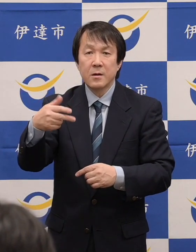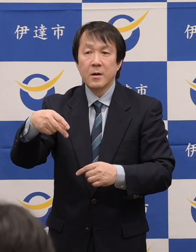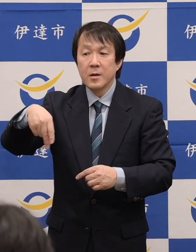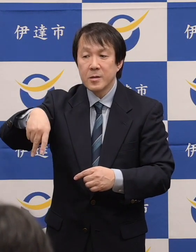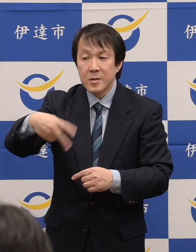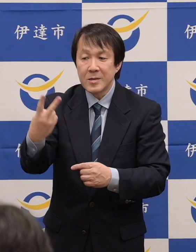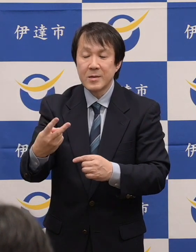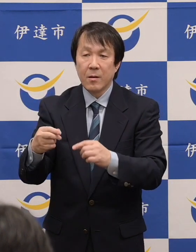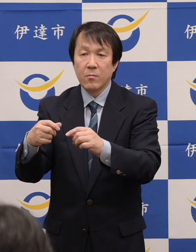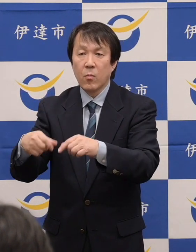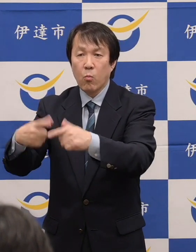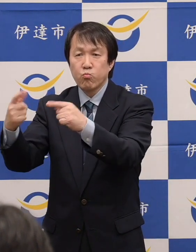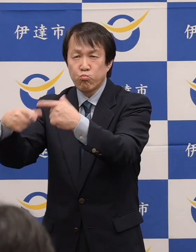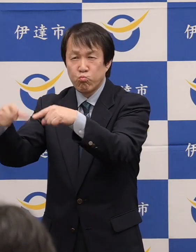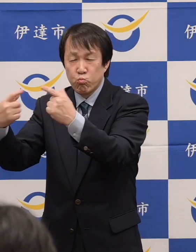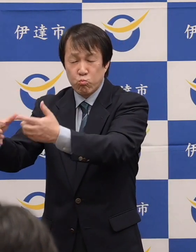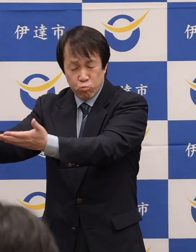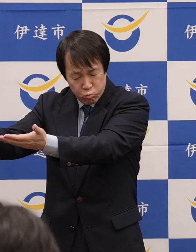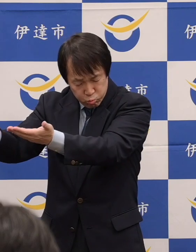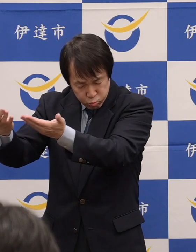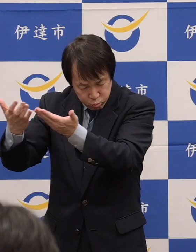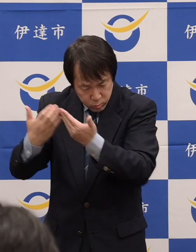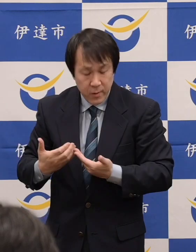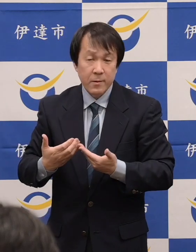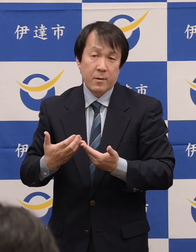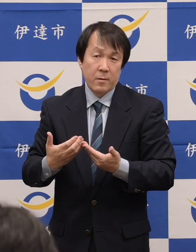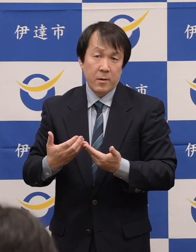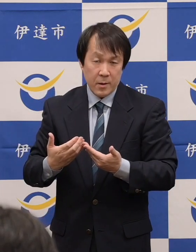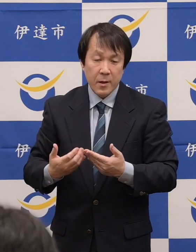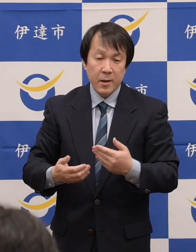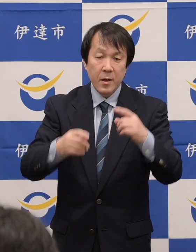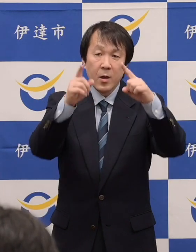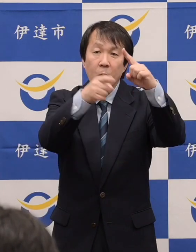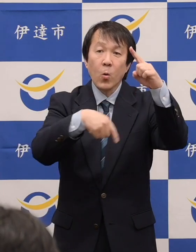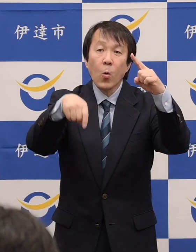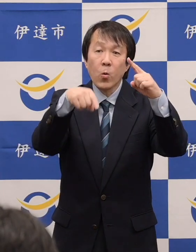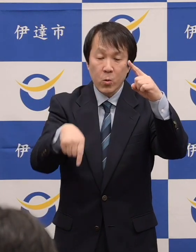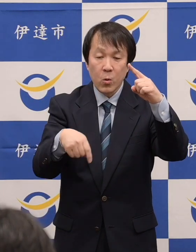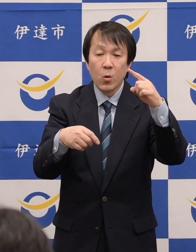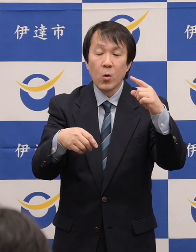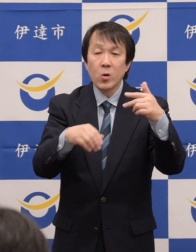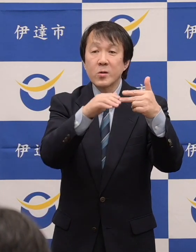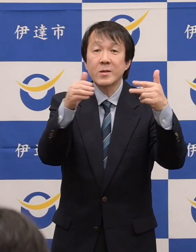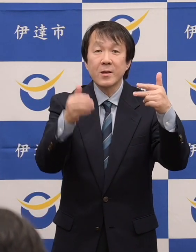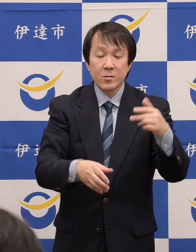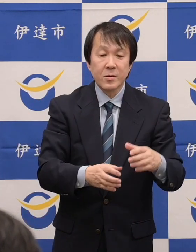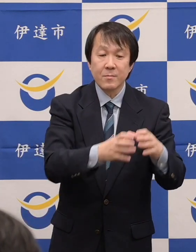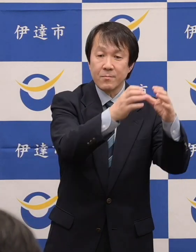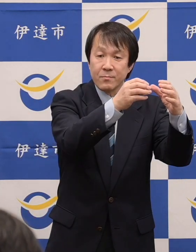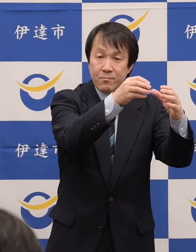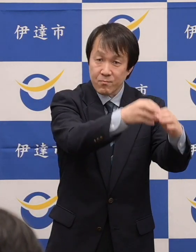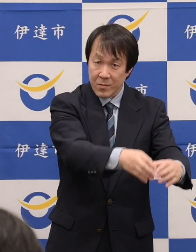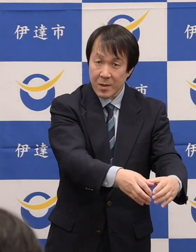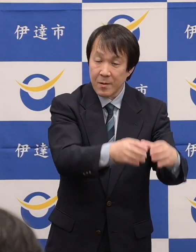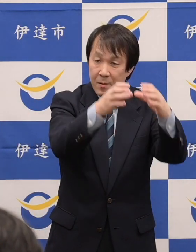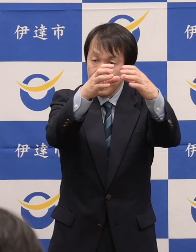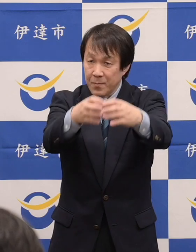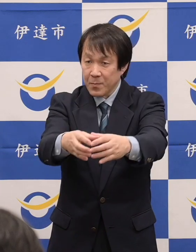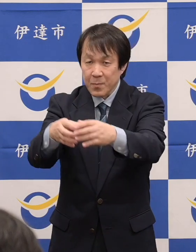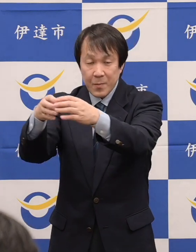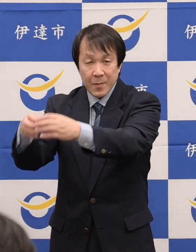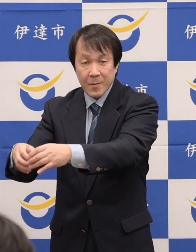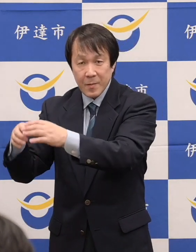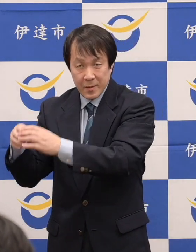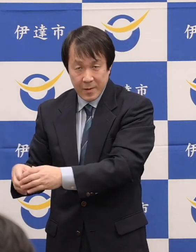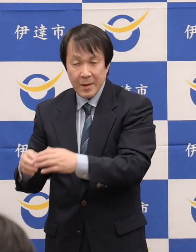の桜をいただきまして、それぞれの公共施設にその桜を植樹をして市民に楽しんでいただい